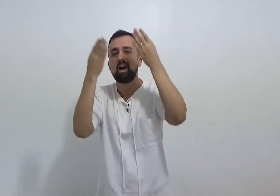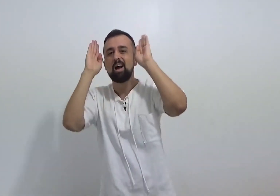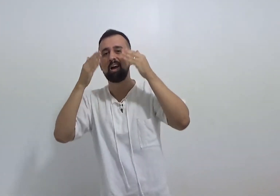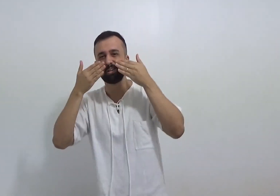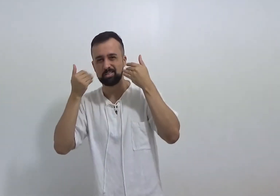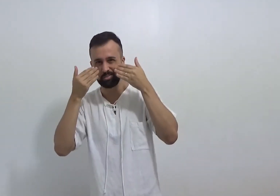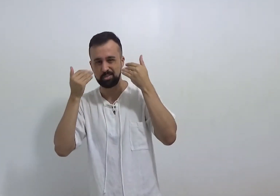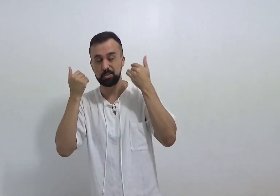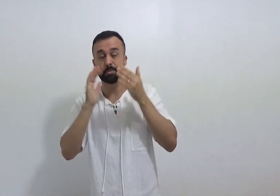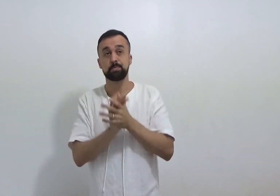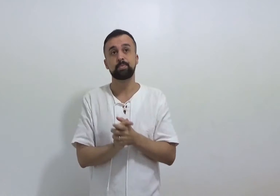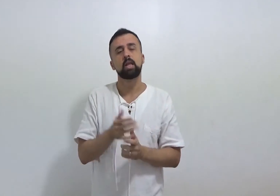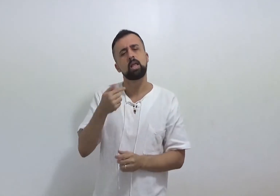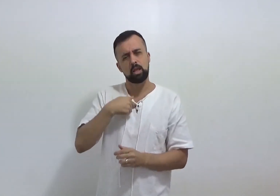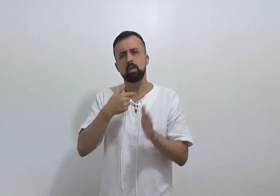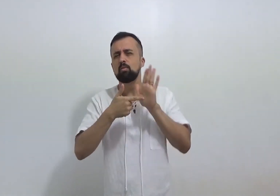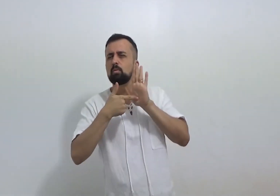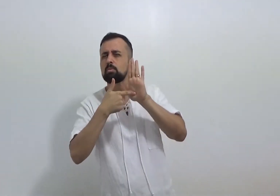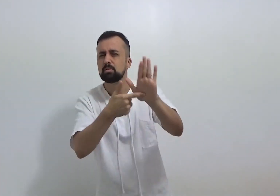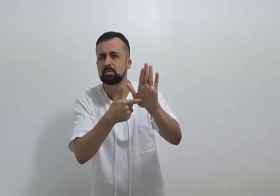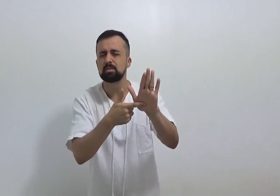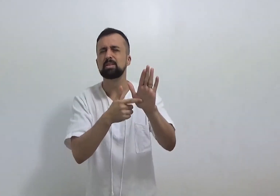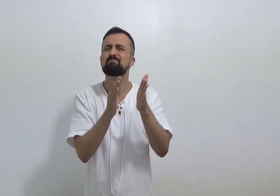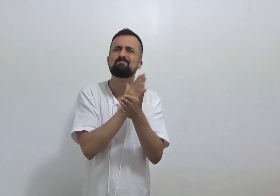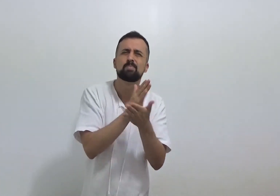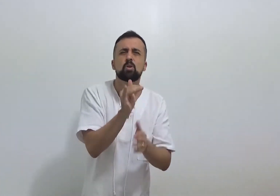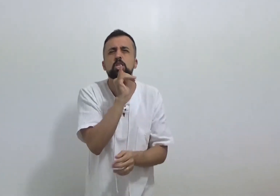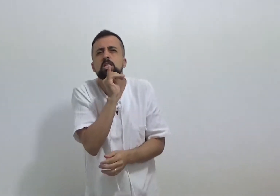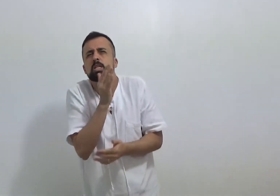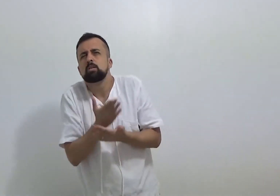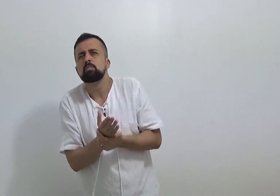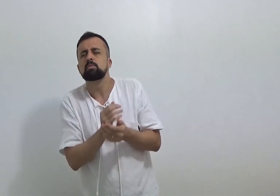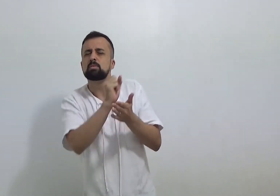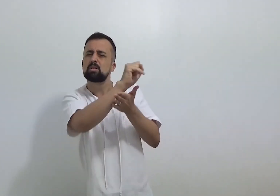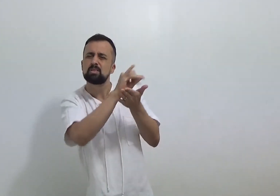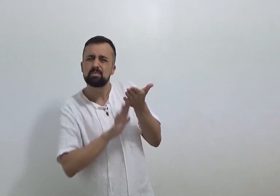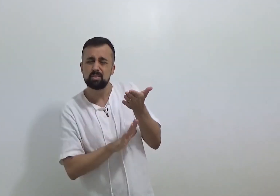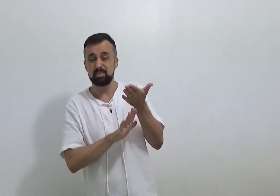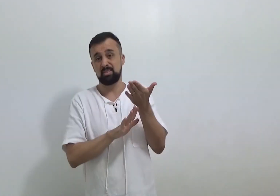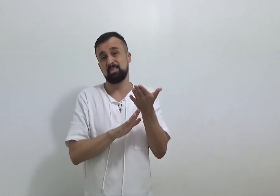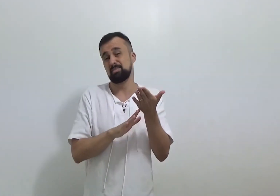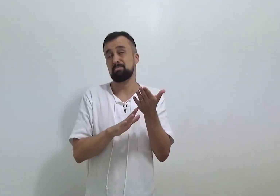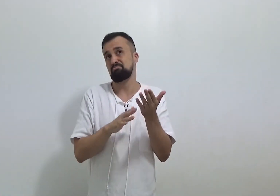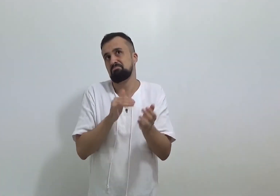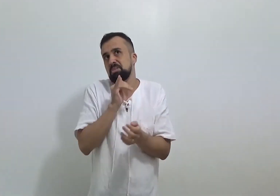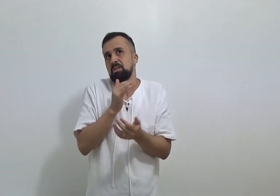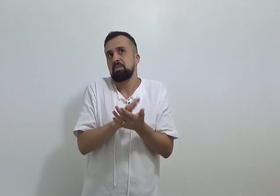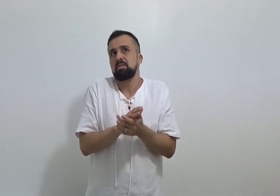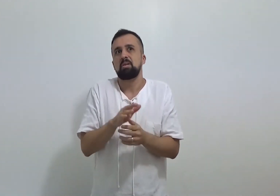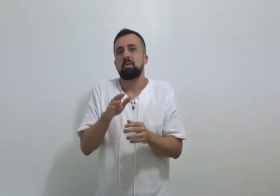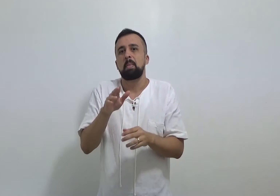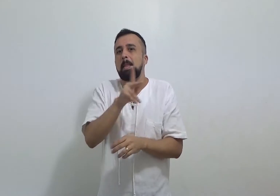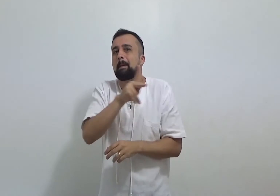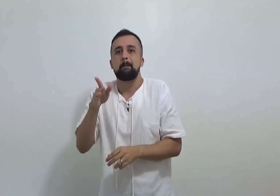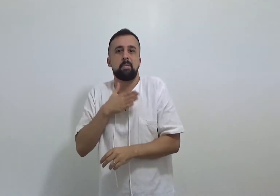quando a temática diz respeito aos povos indígenas. Vou mostrar uns exemplos de